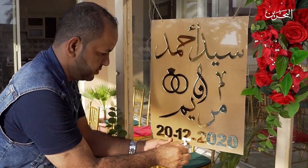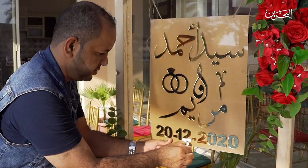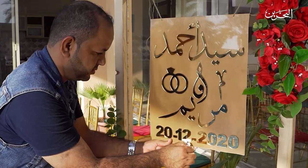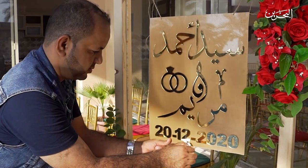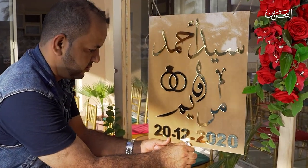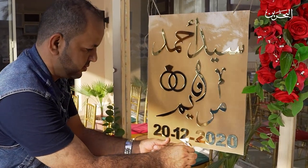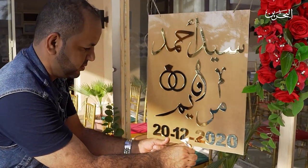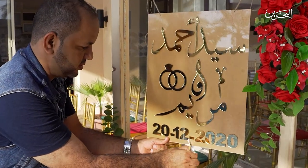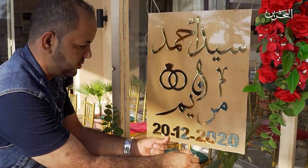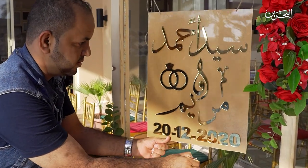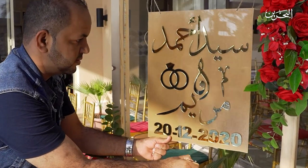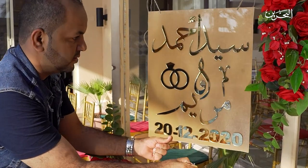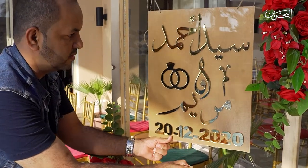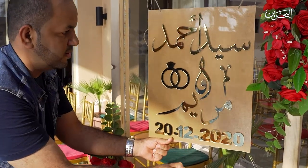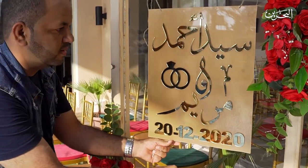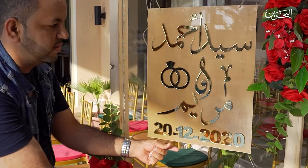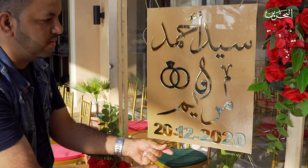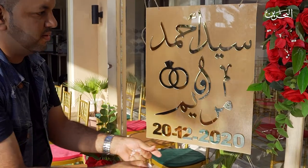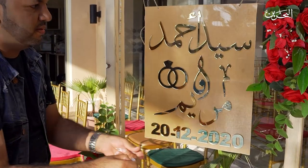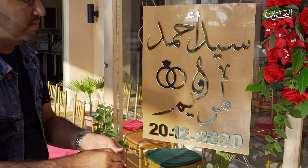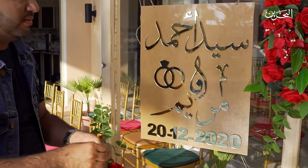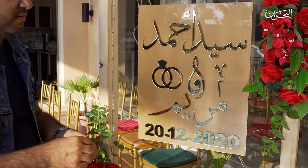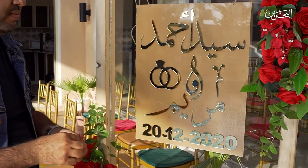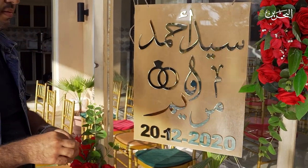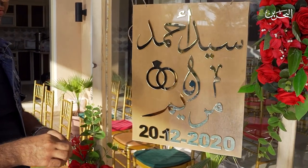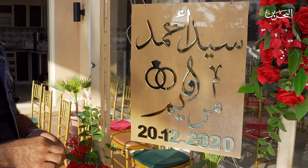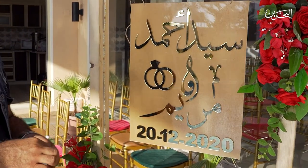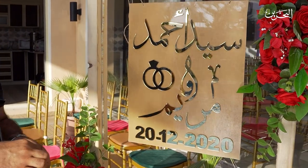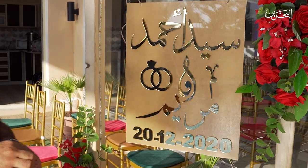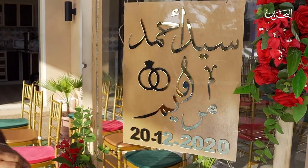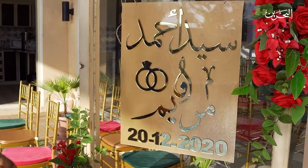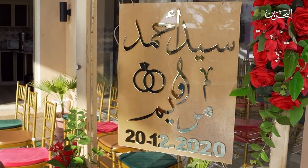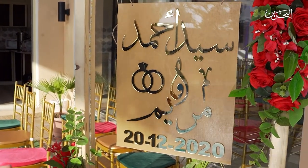سهلاً ولكن الوصول إلى الغاية جميل.